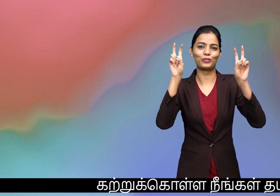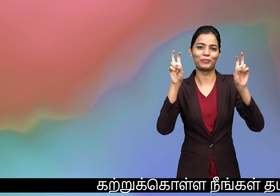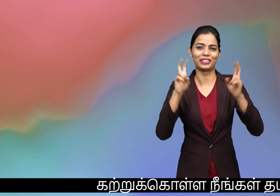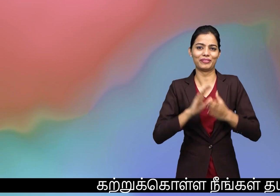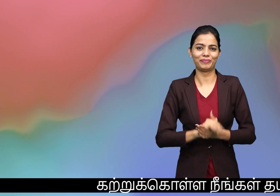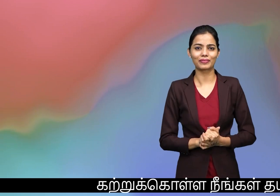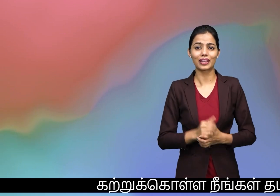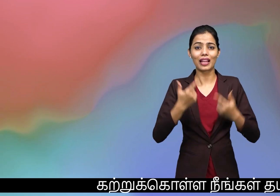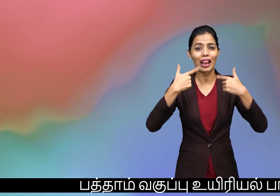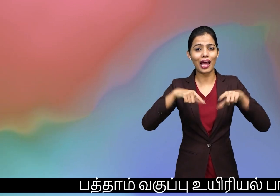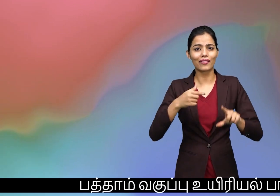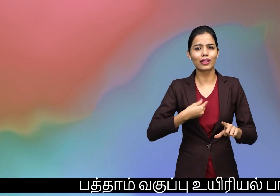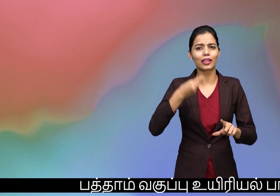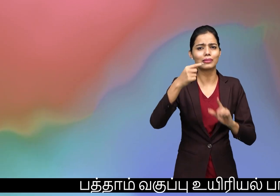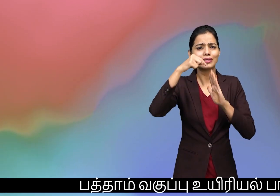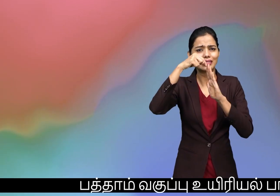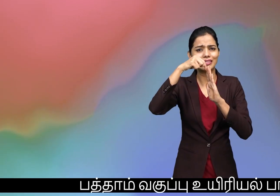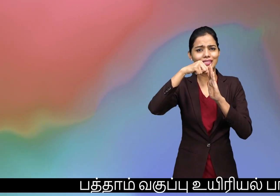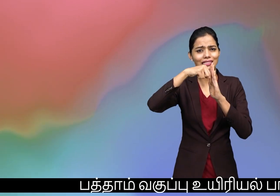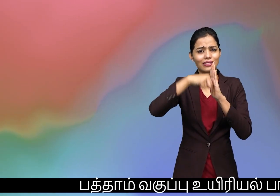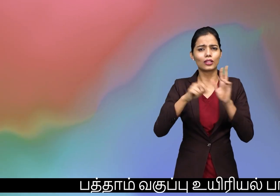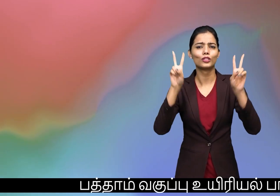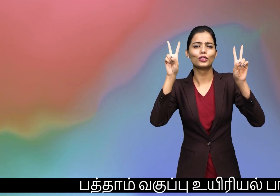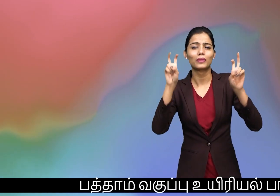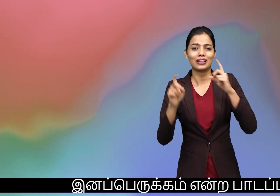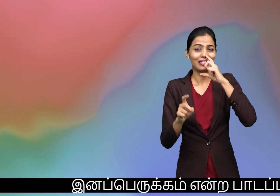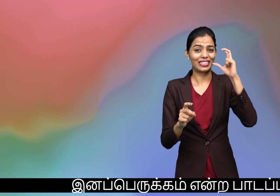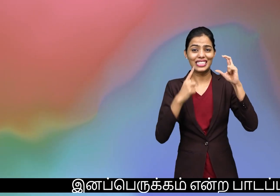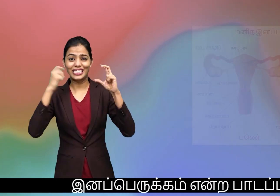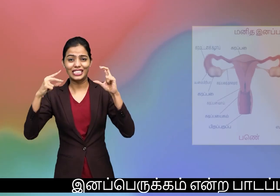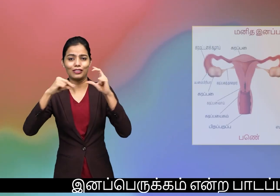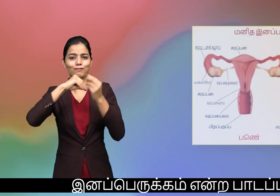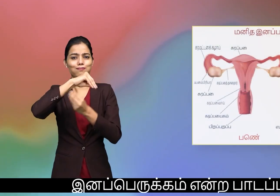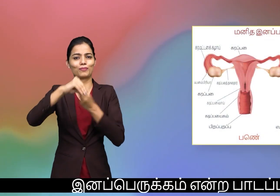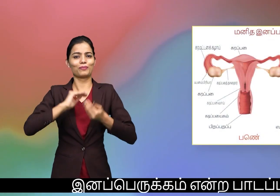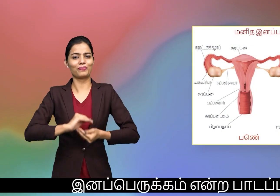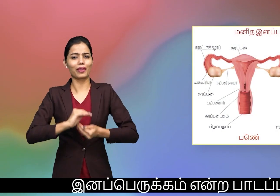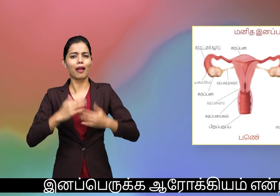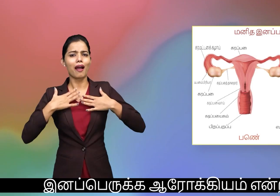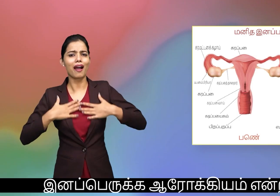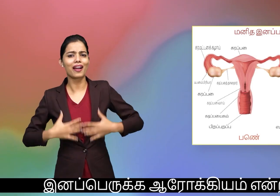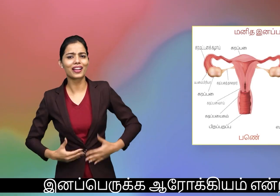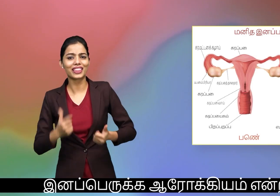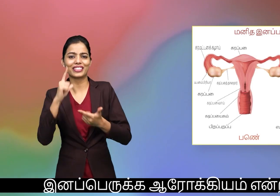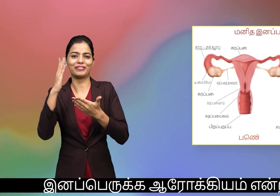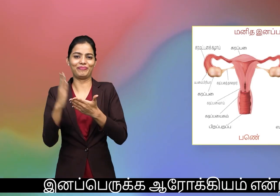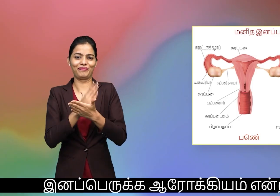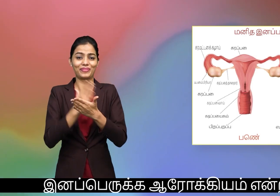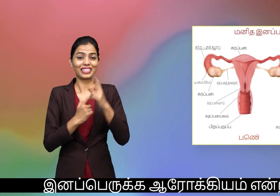தயாரா? 10ஆம் வகுப்பு உயிரியல் பாடத்தில் இனப்பெருக்கம் என்ற பாடப்பகுதியில் இனப்பெருக்க ஆரோக்கியம் என்ற